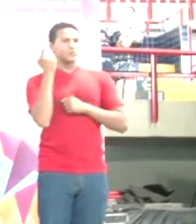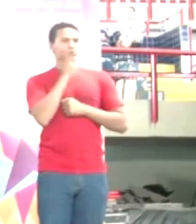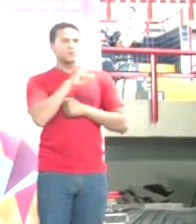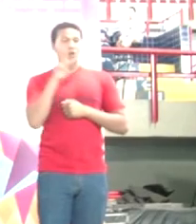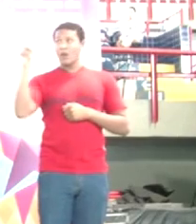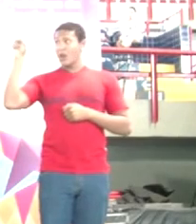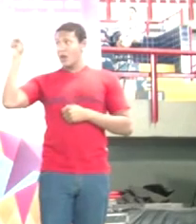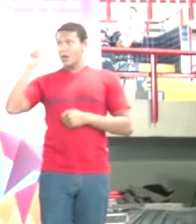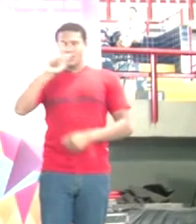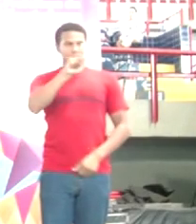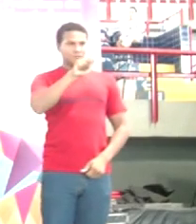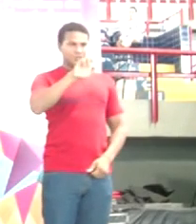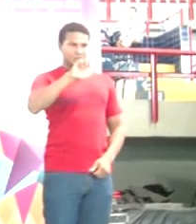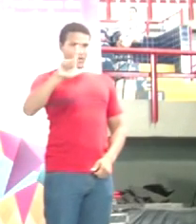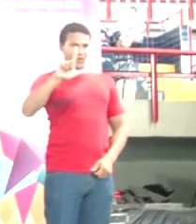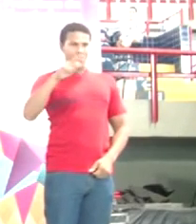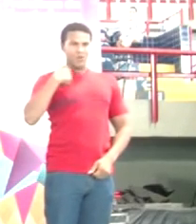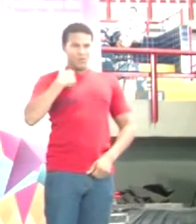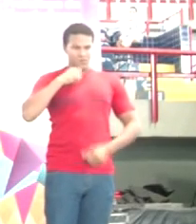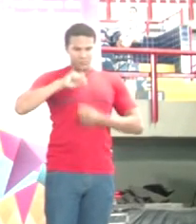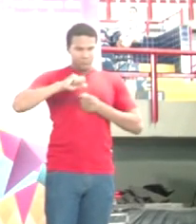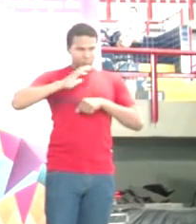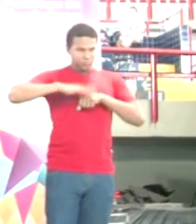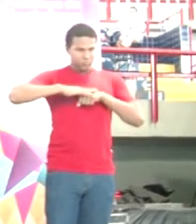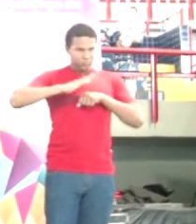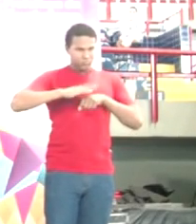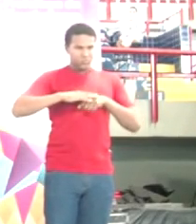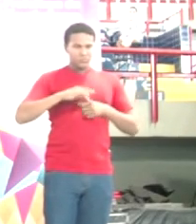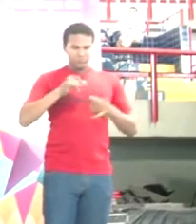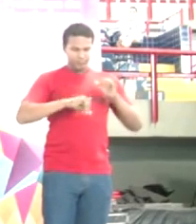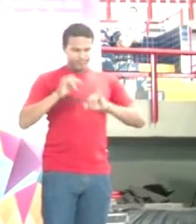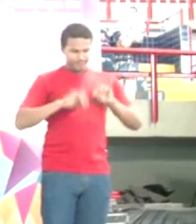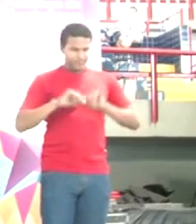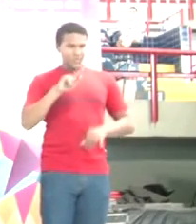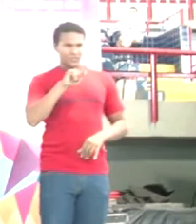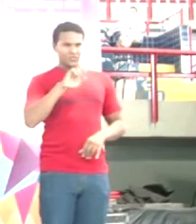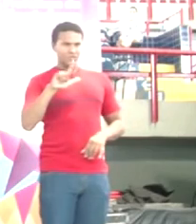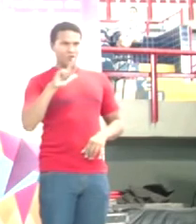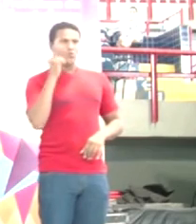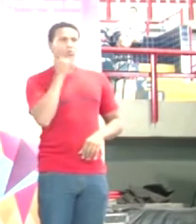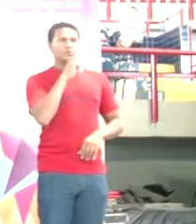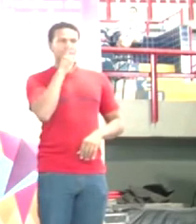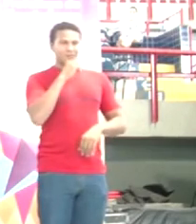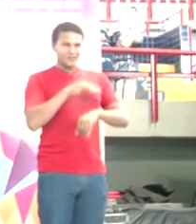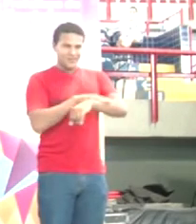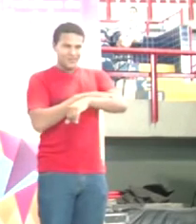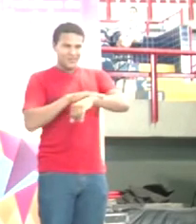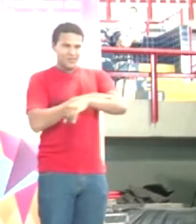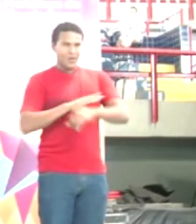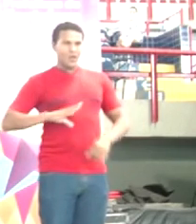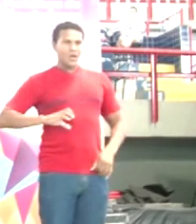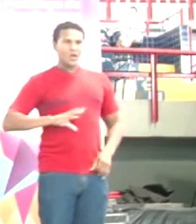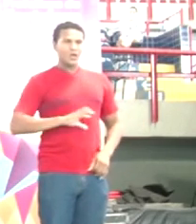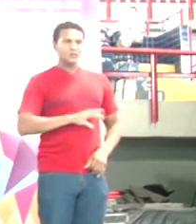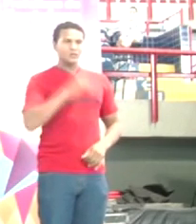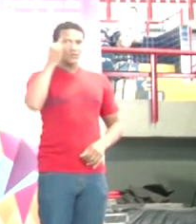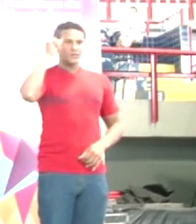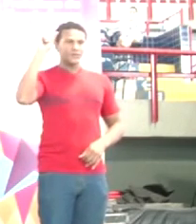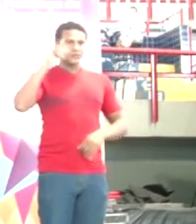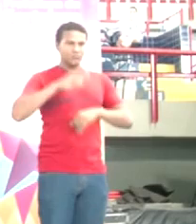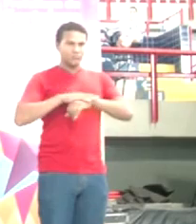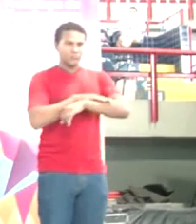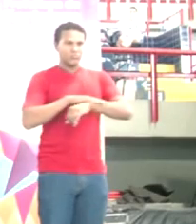gel que ele vai ser utilizado para o tratamento de câncer de pele. Então ele é um gel feito